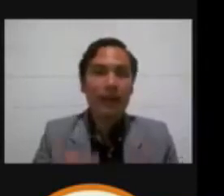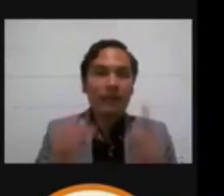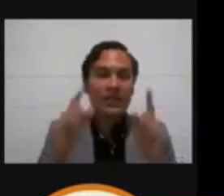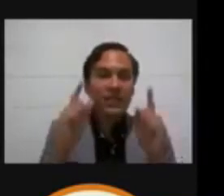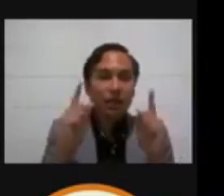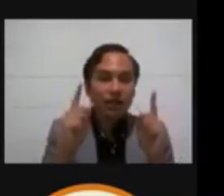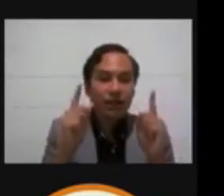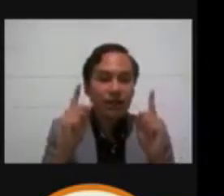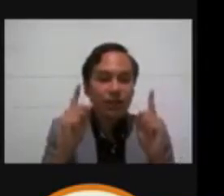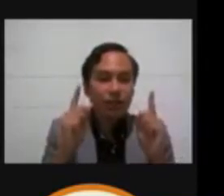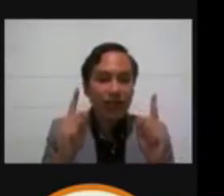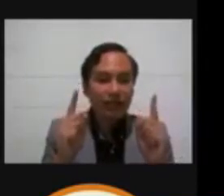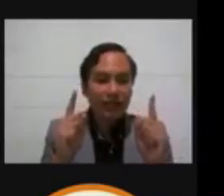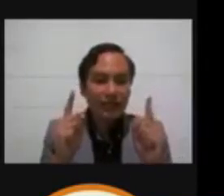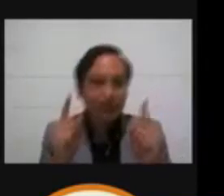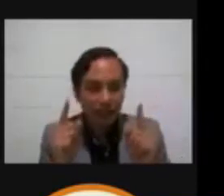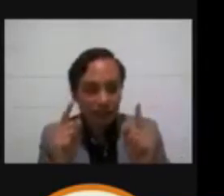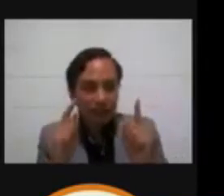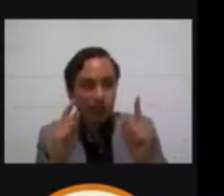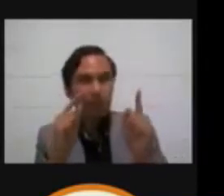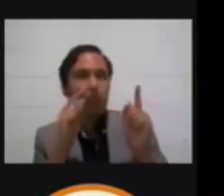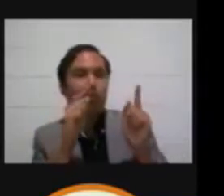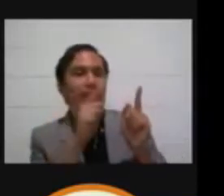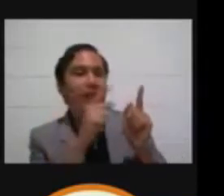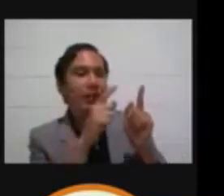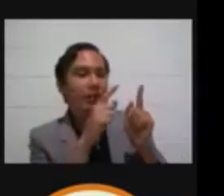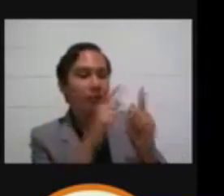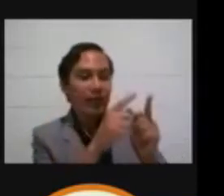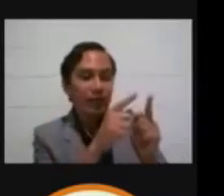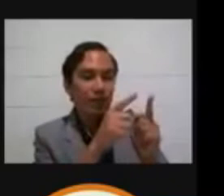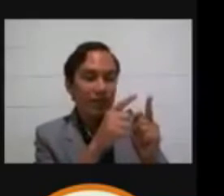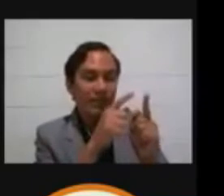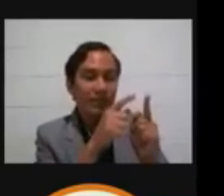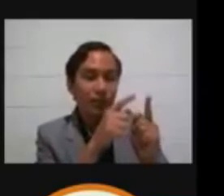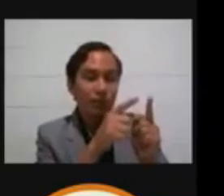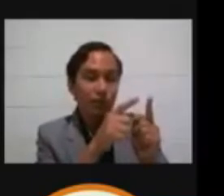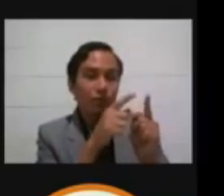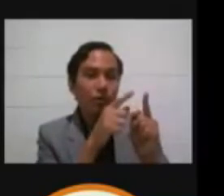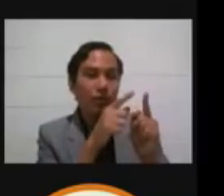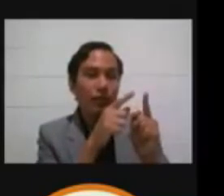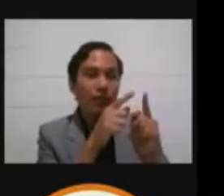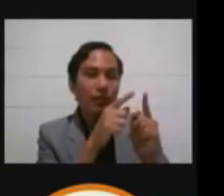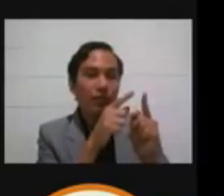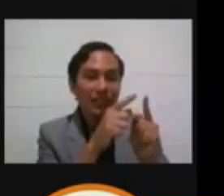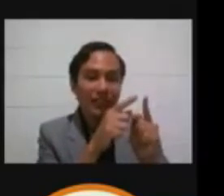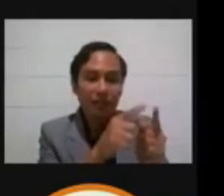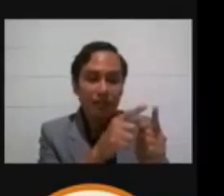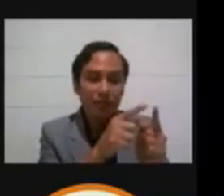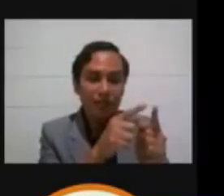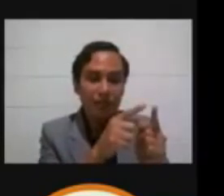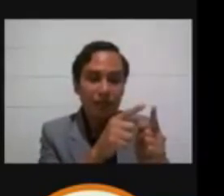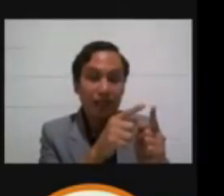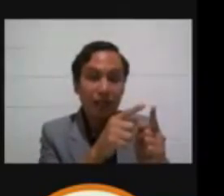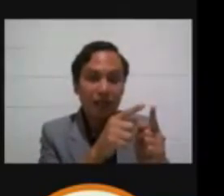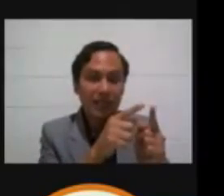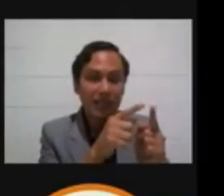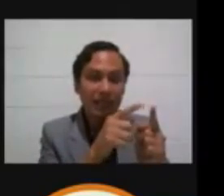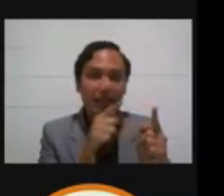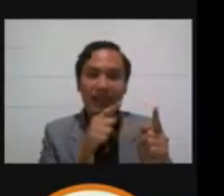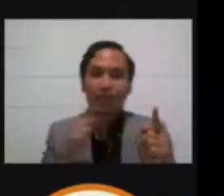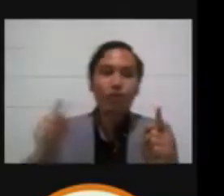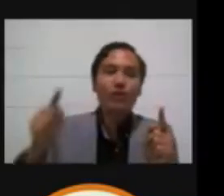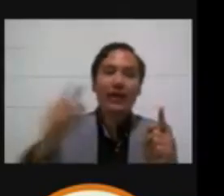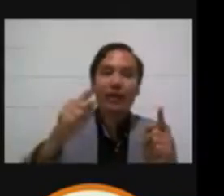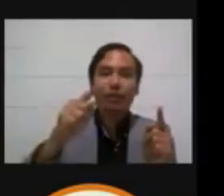la visión de los estudiantes cuando en el colegio o en ese instituto hubieran tenido una persona con discapacidad